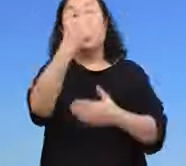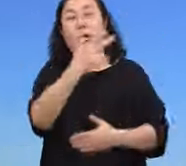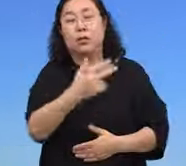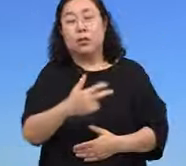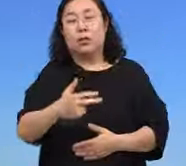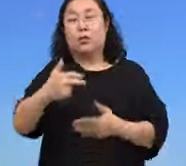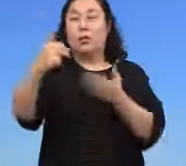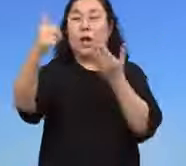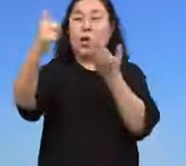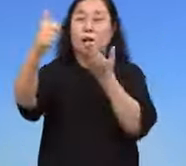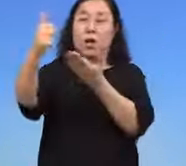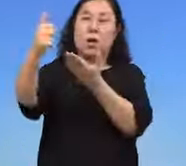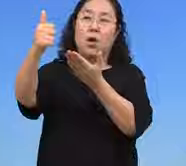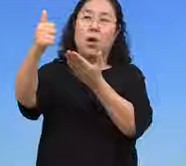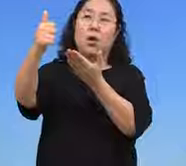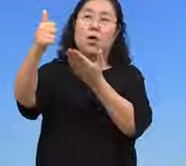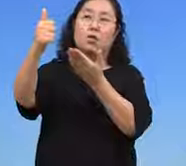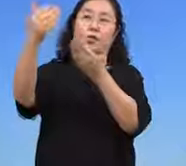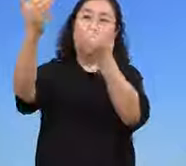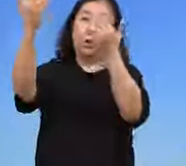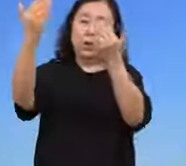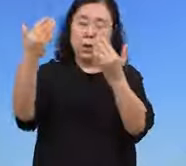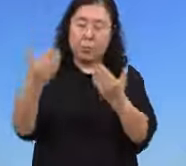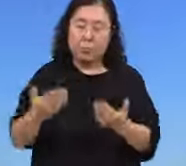주께서 주신 모든 은혜,